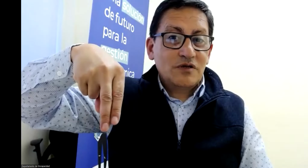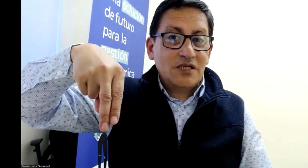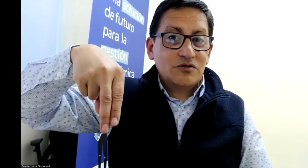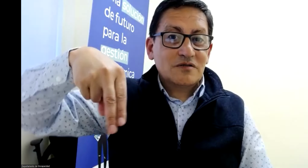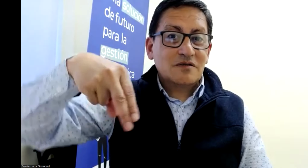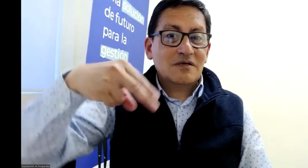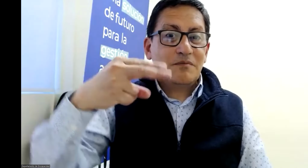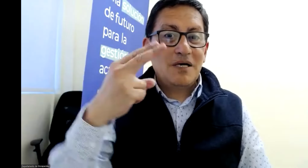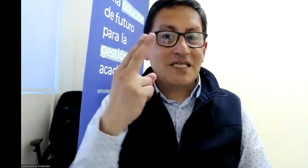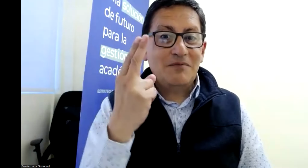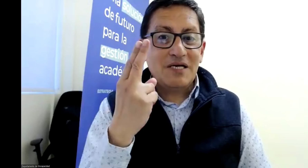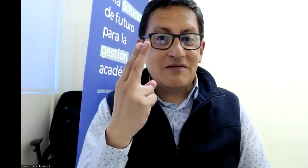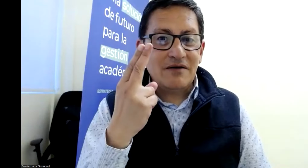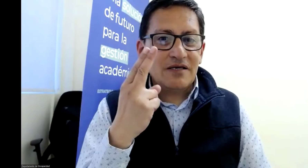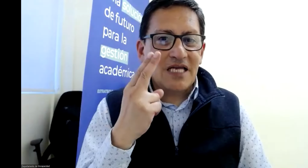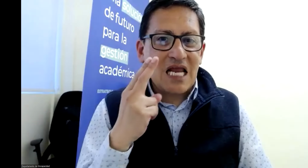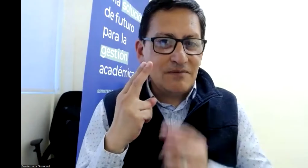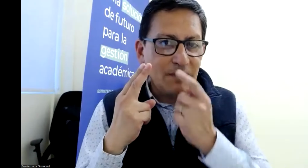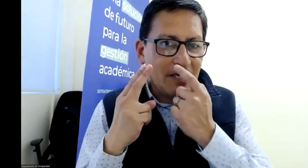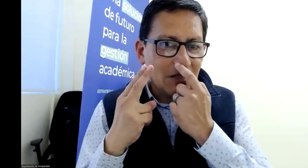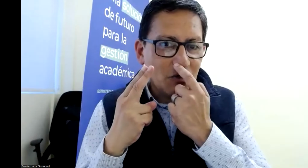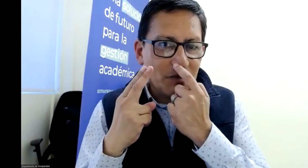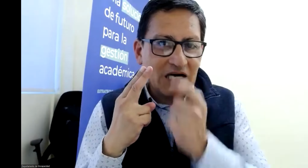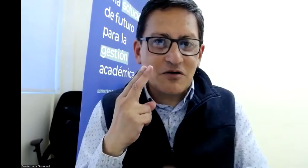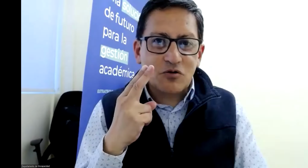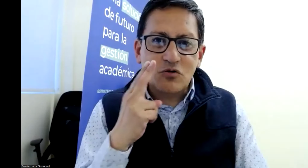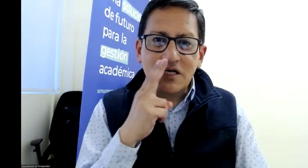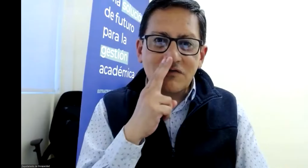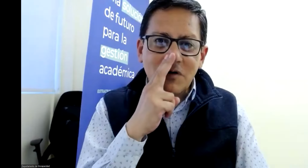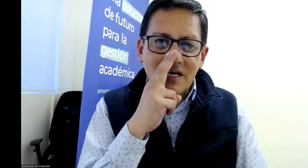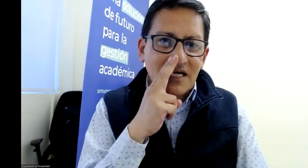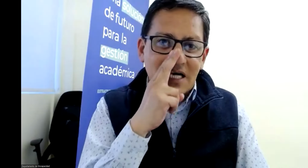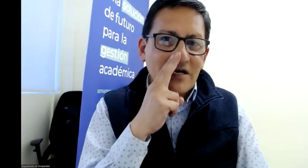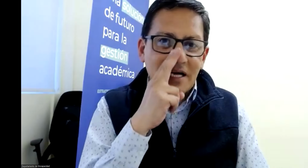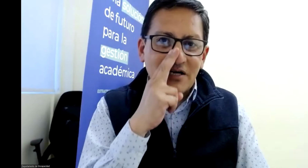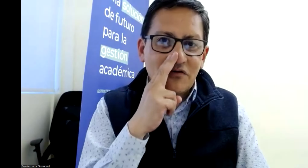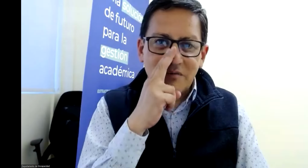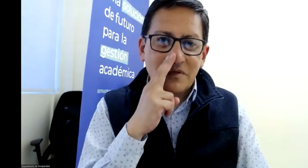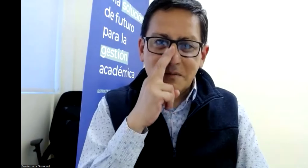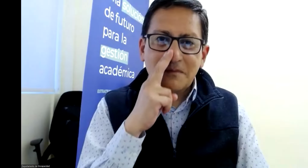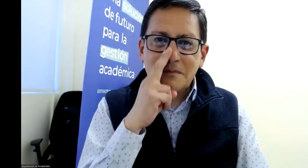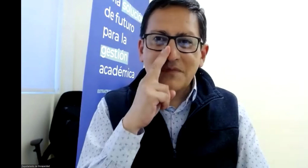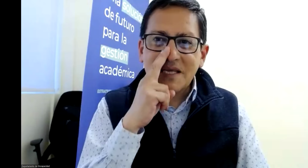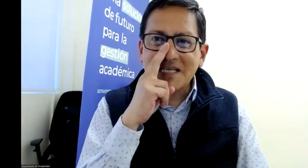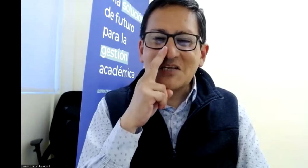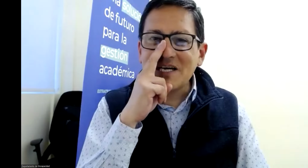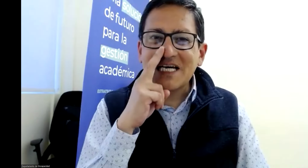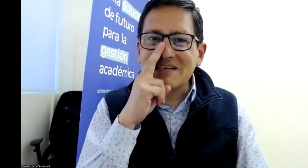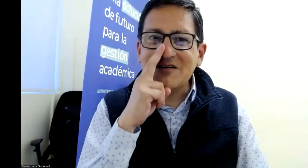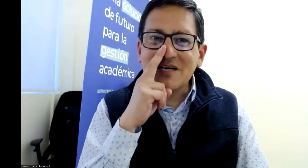juntitos pastitas para arriba y en la misma parte donde nos picaba en octubre nos vamos a rascar ahora en noviembre y ahí se nos va a quedar grabado